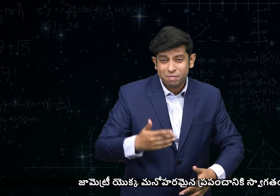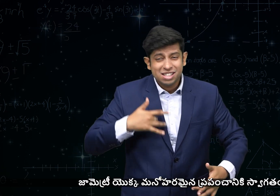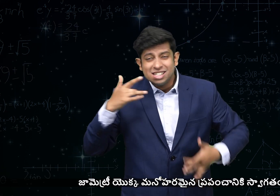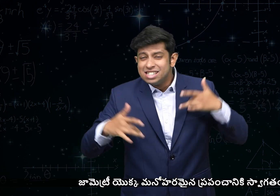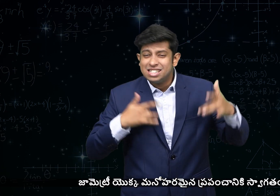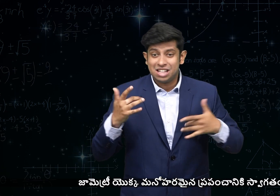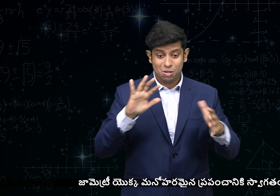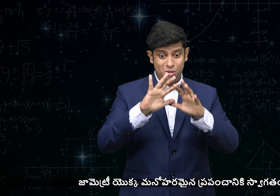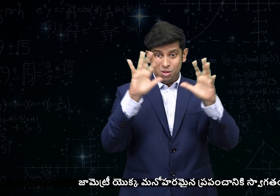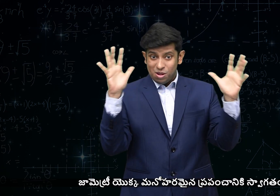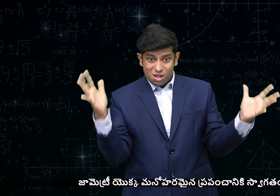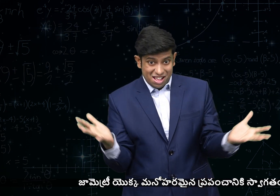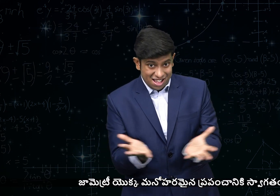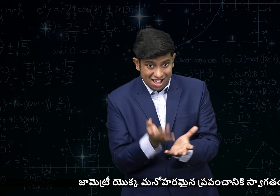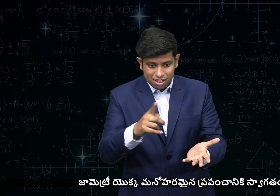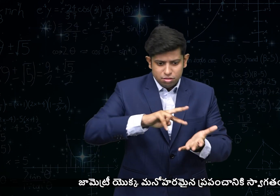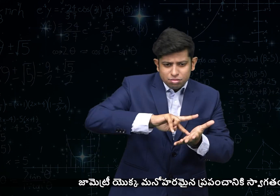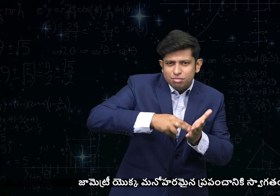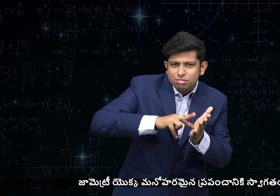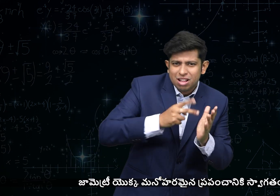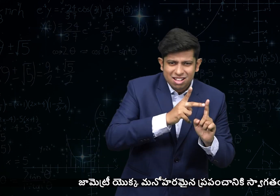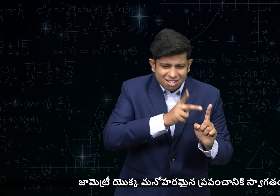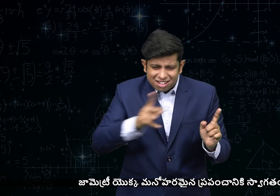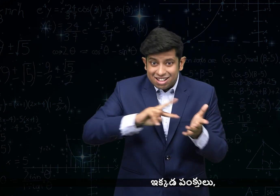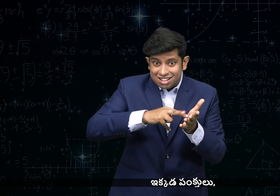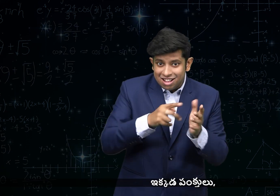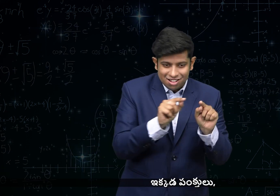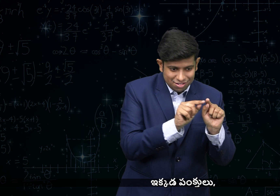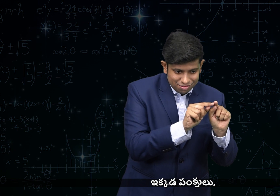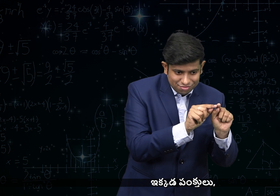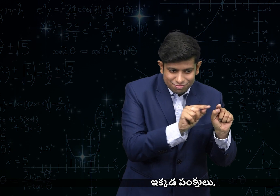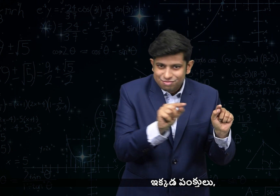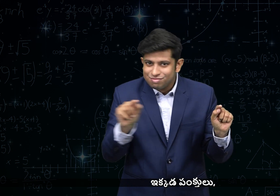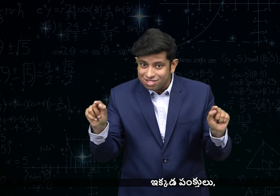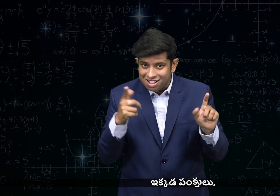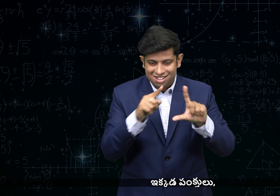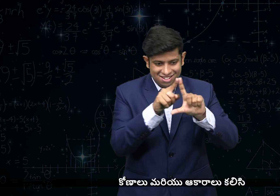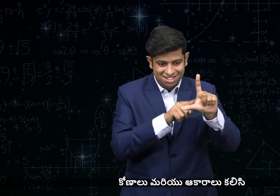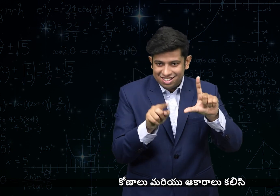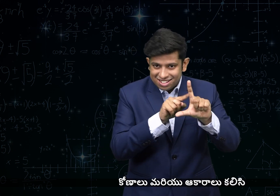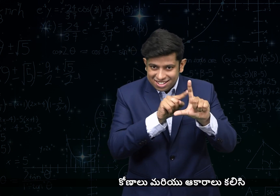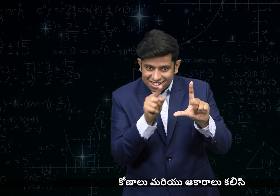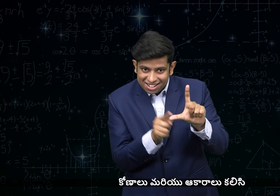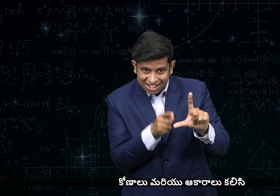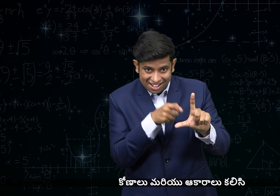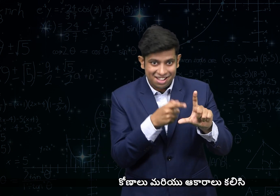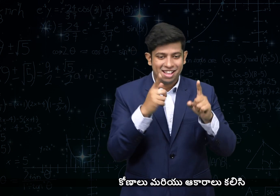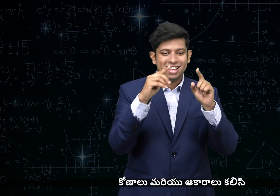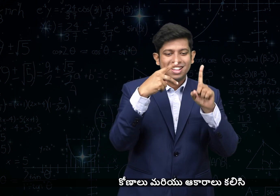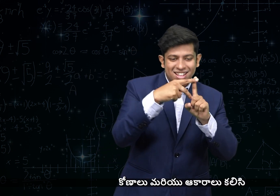జామెట్రీ యొక్క మనోహరమైన ప్రపంచానికి స్వాగతం. ఇక్కడ పంక్తులు, కోణాలు మరియు ఆకారాలు